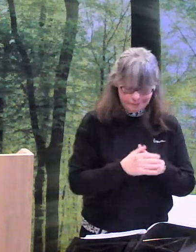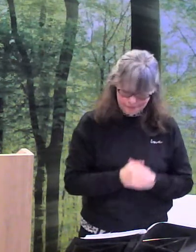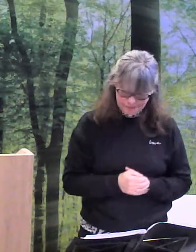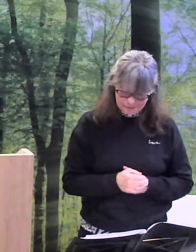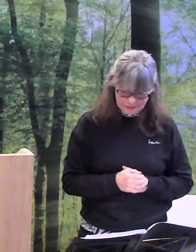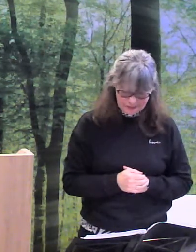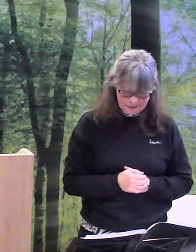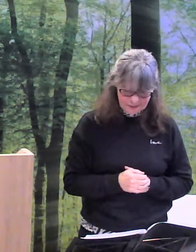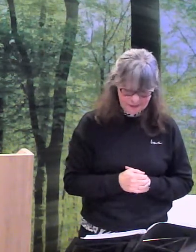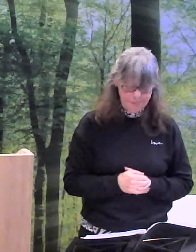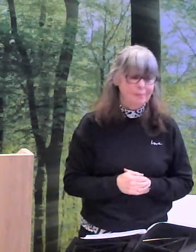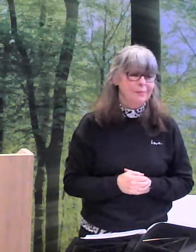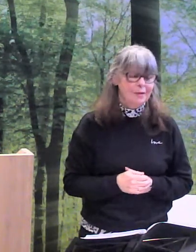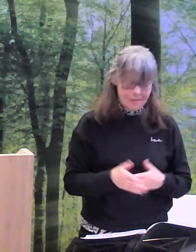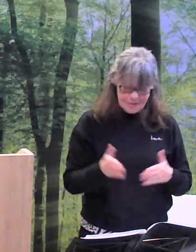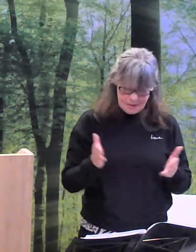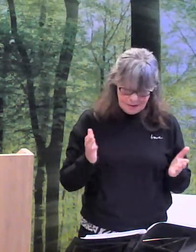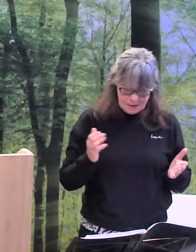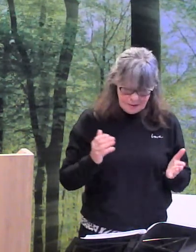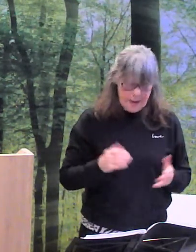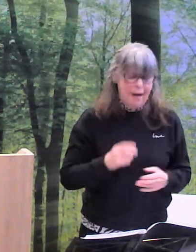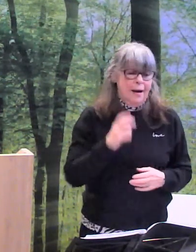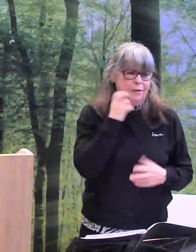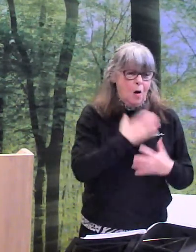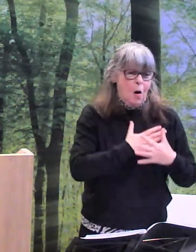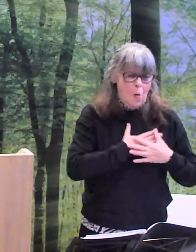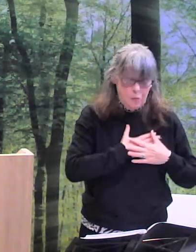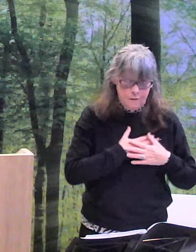Hij had heel graag pannenkoeken.